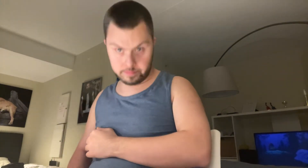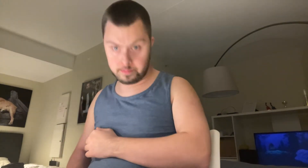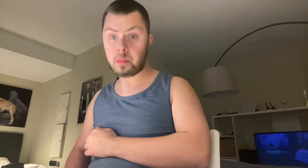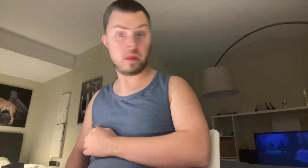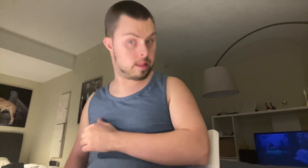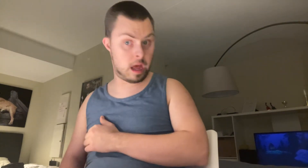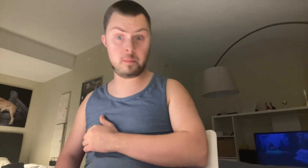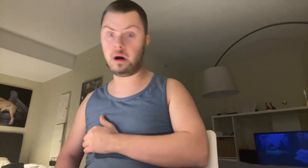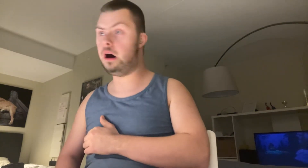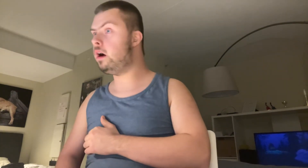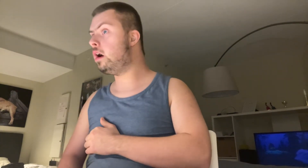Det är bra.